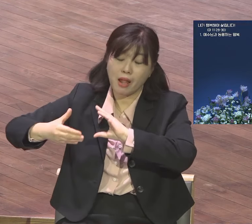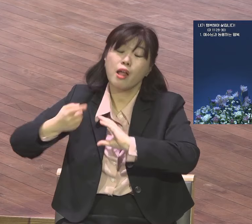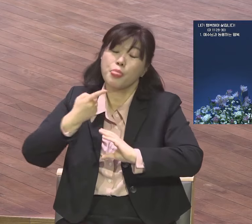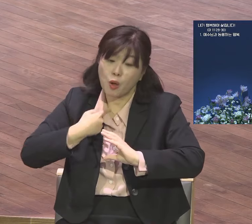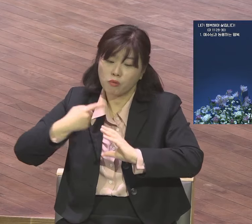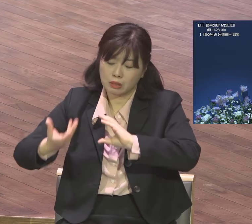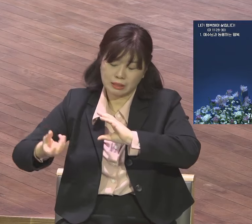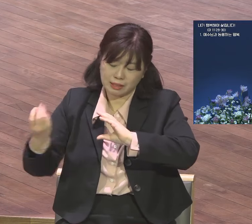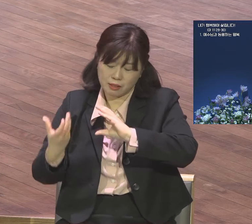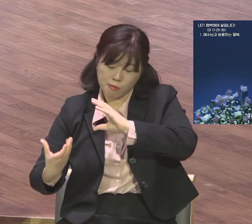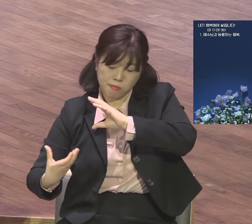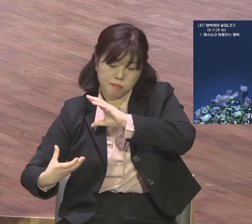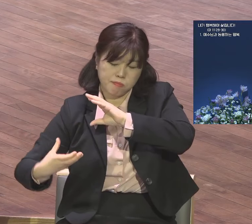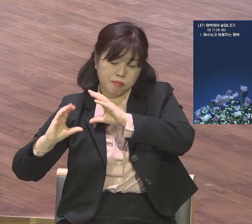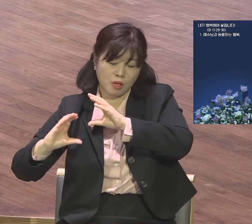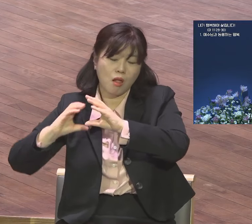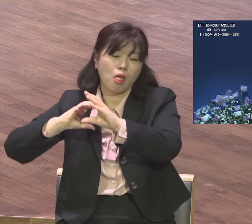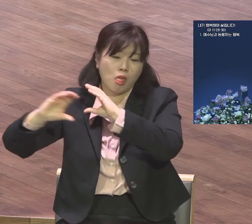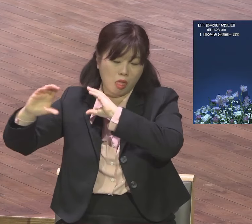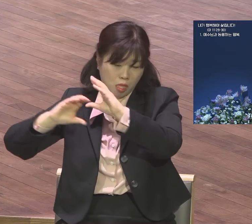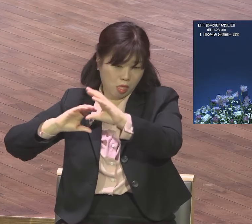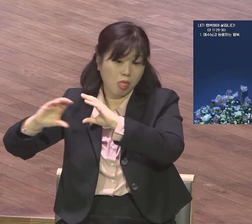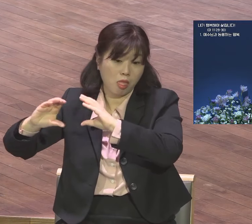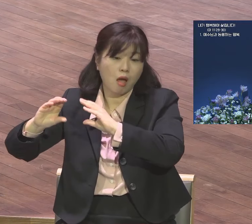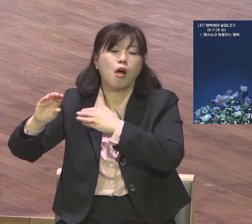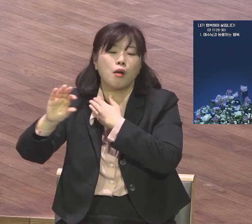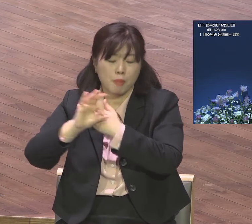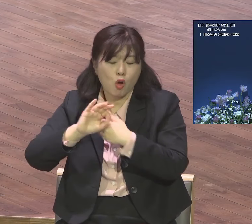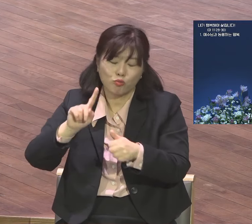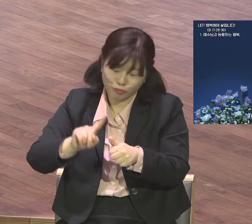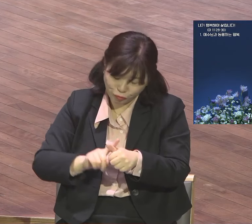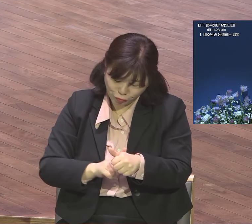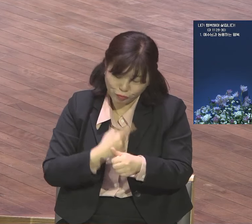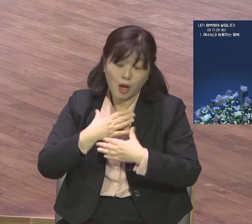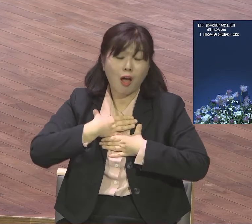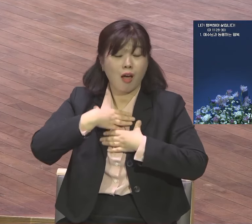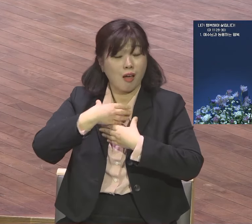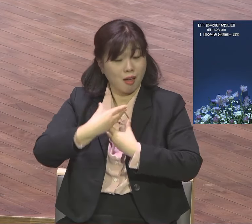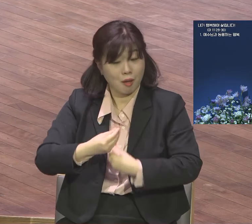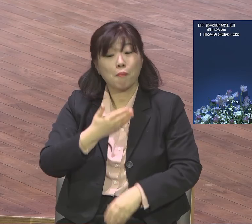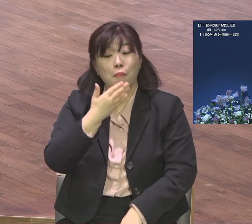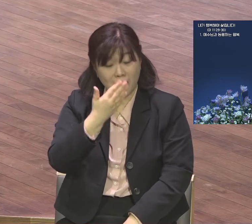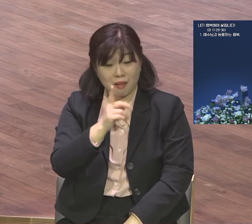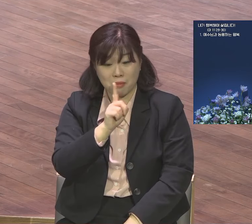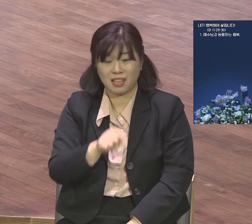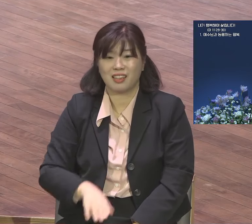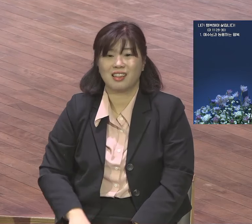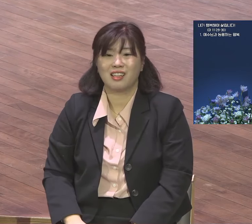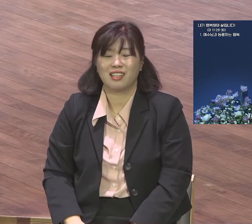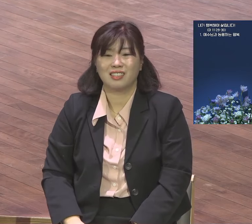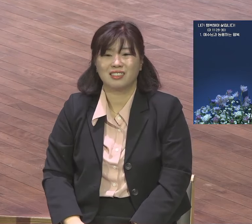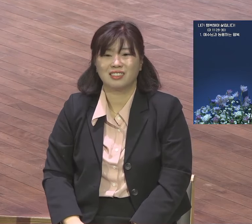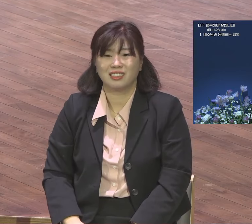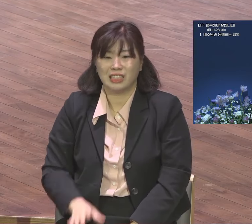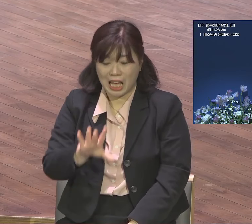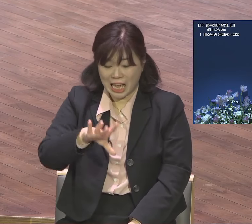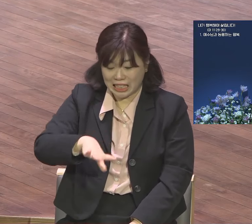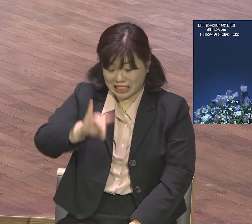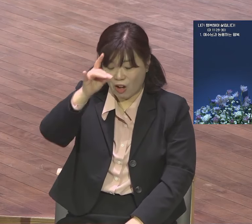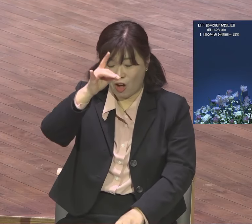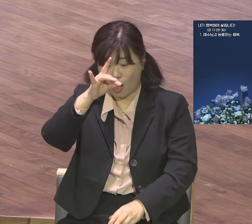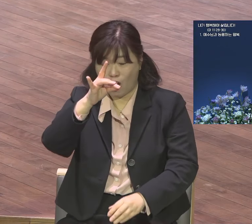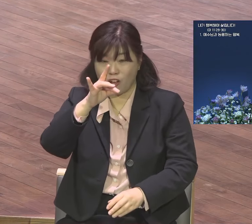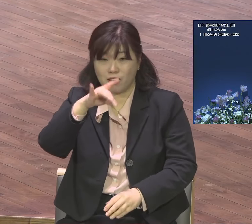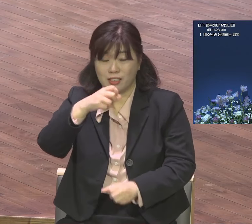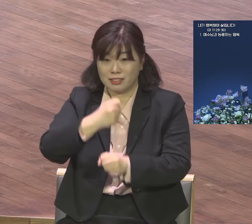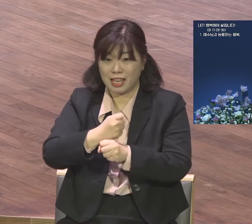말은 지금 떠나 있다는 상황을 전제로 하고 있습니다. 왜 떠났습니까? 첫사람 아담이 창세기 3장에서